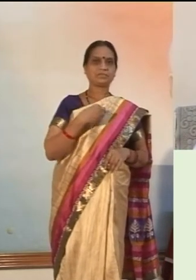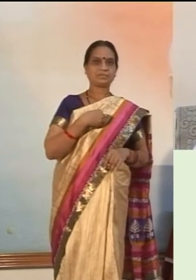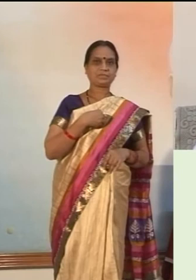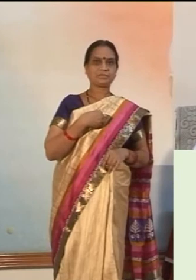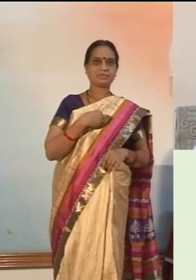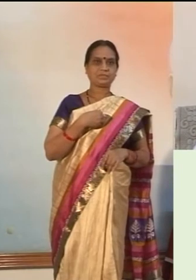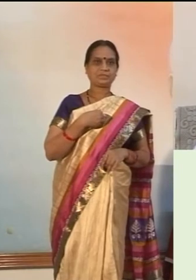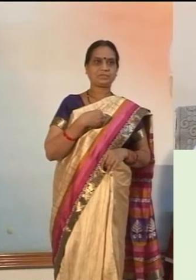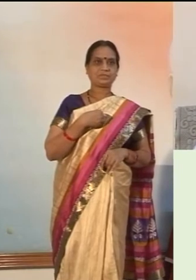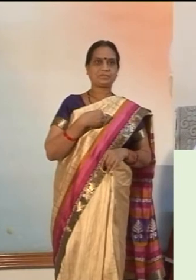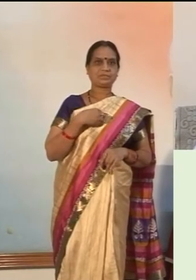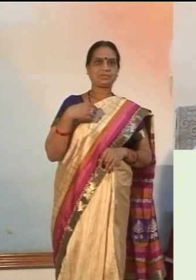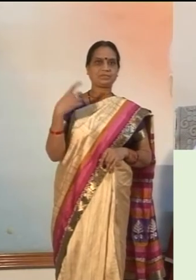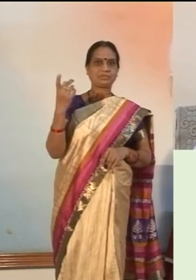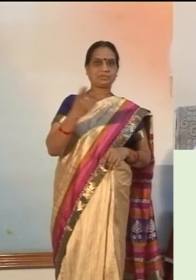सर्वज्ञ यानी नॉलेजफुल,